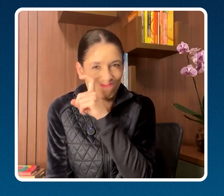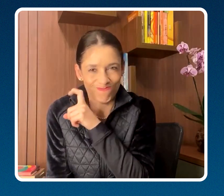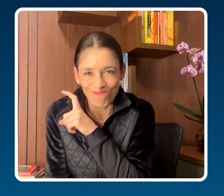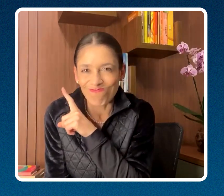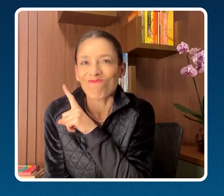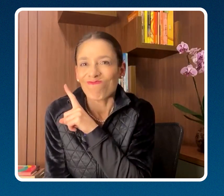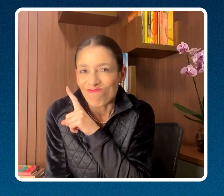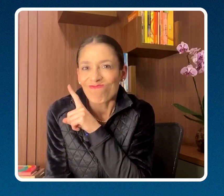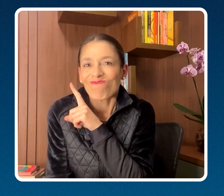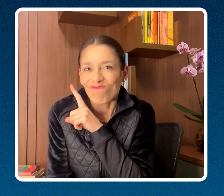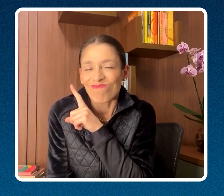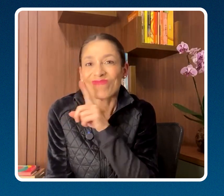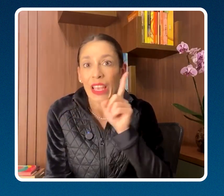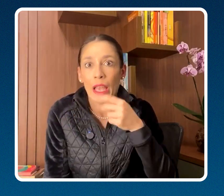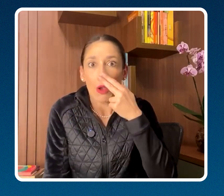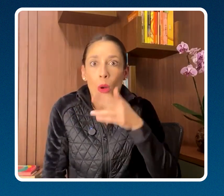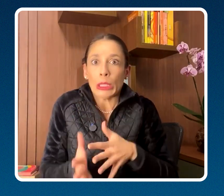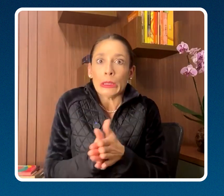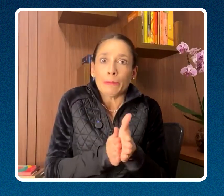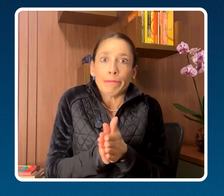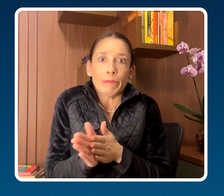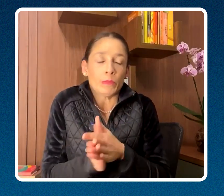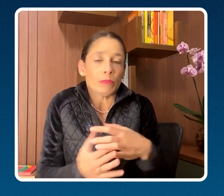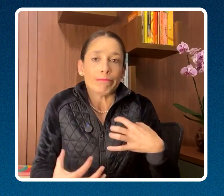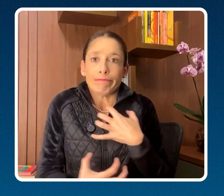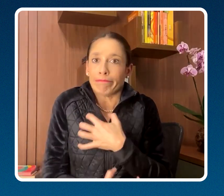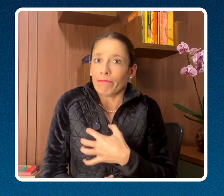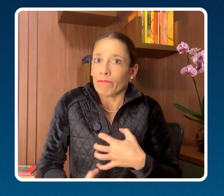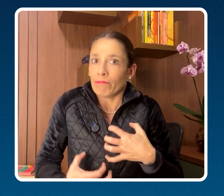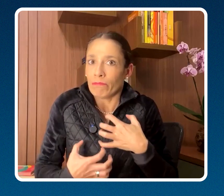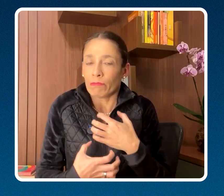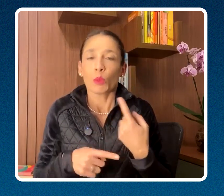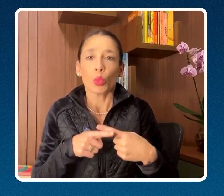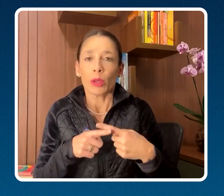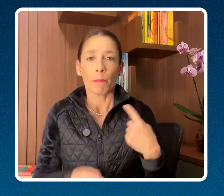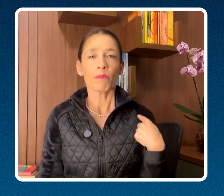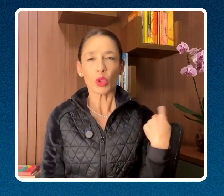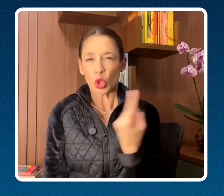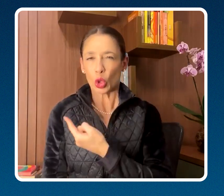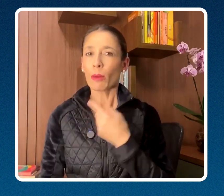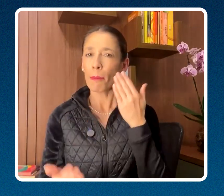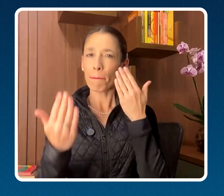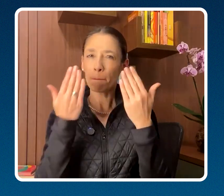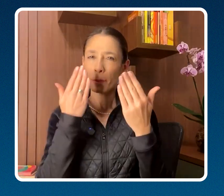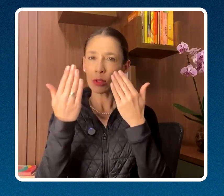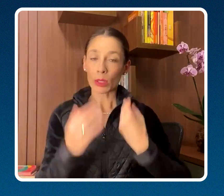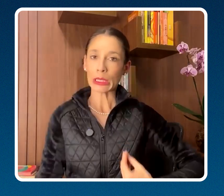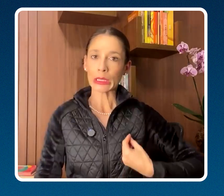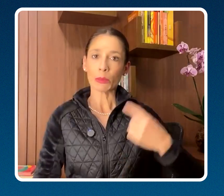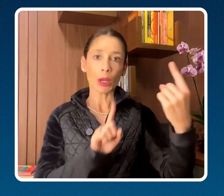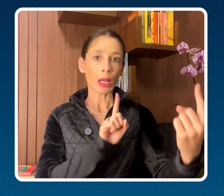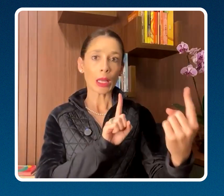vezes era uma atenção maior. Porque, assim, nós psicólogos, quando estamos atendendo uma